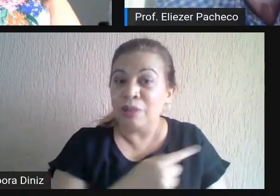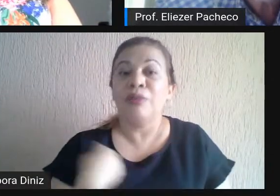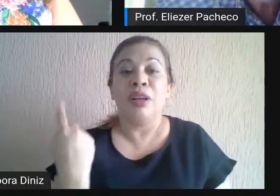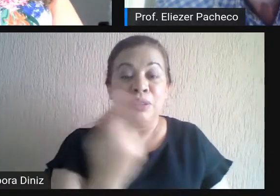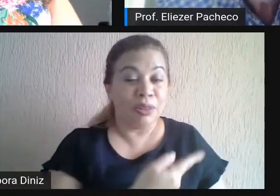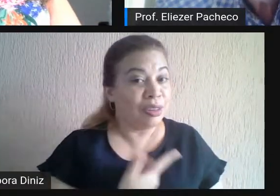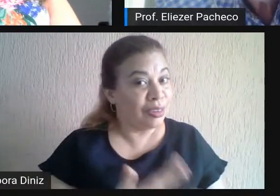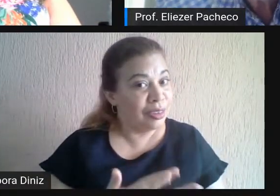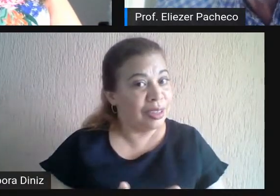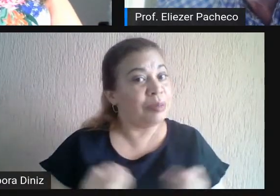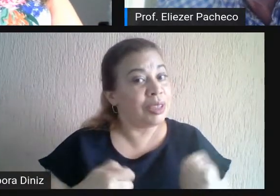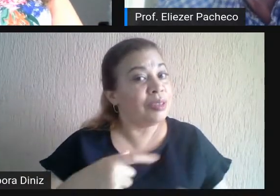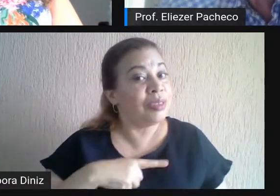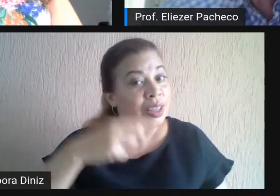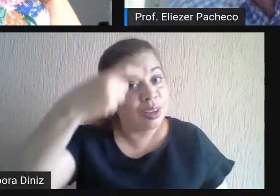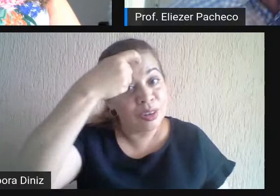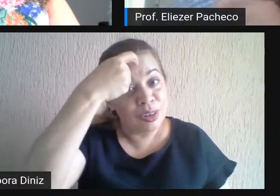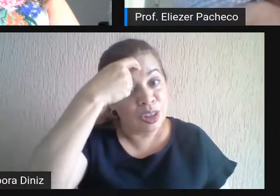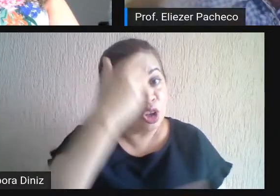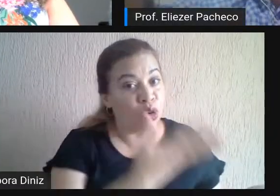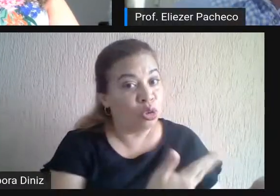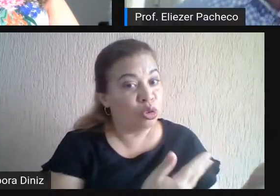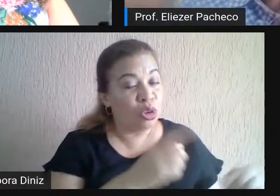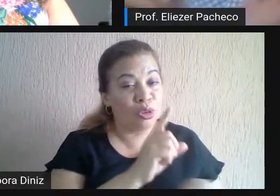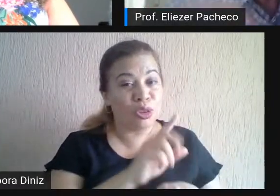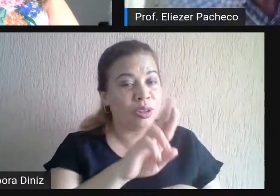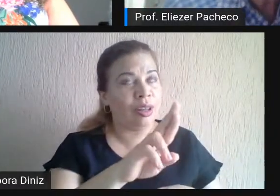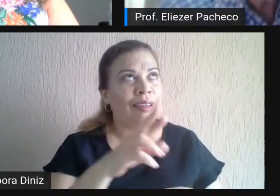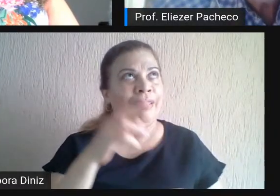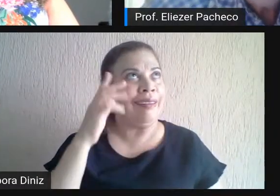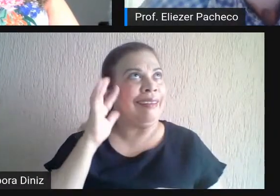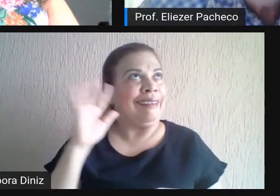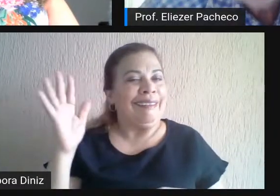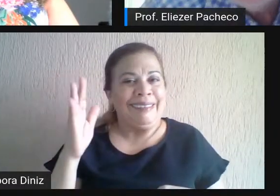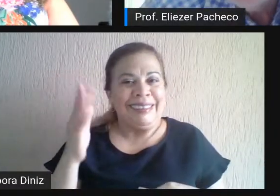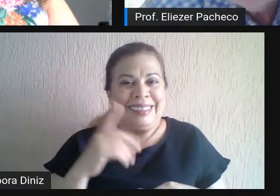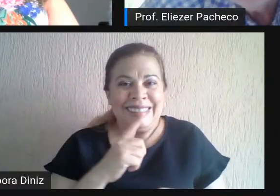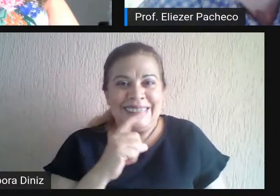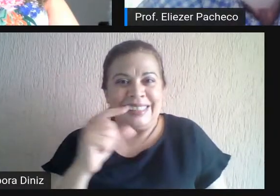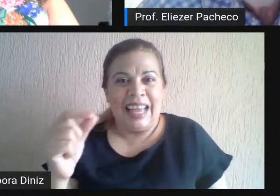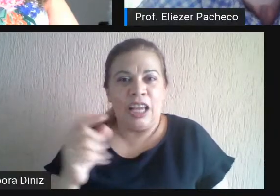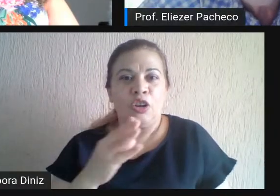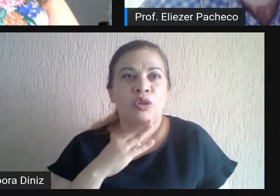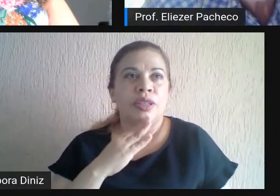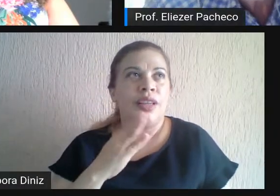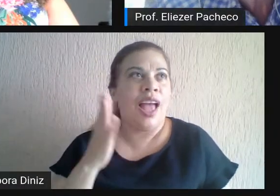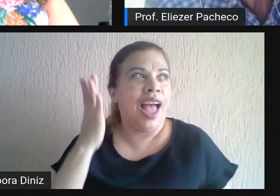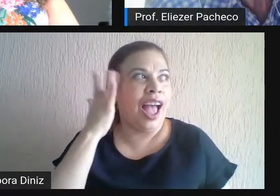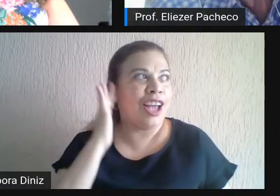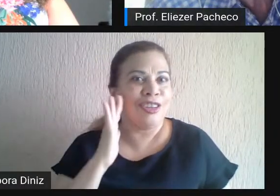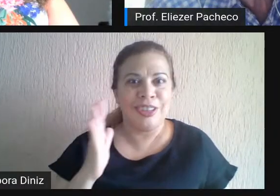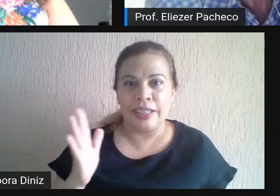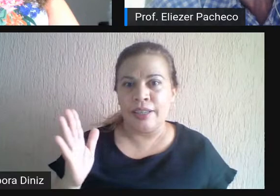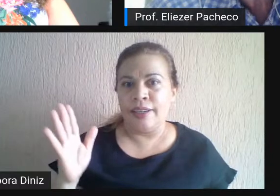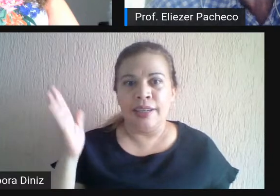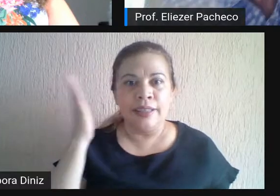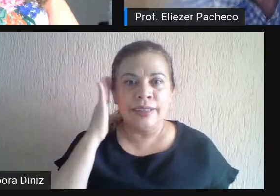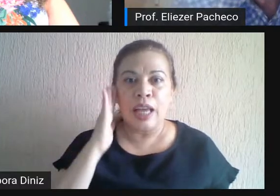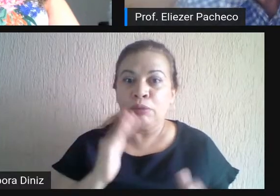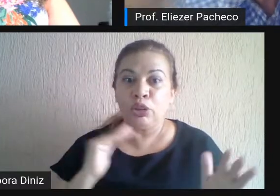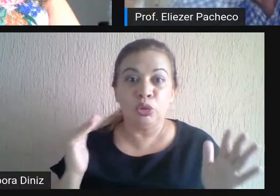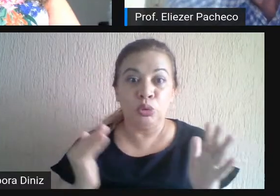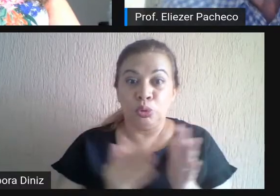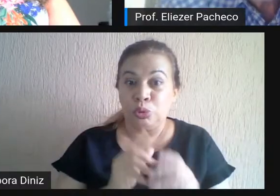muitas vezes, o jovem doutor que sai cheio de conhecimento, achando que sabe tudo e mais um pouco do doutorado,